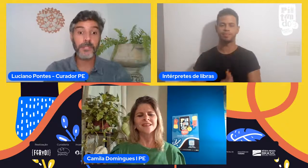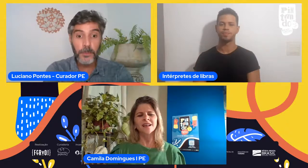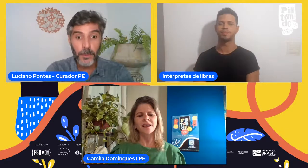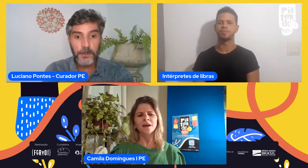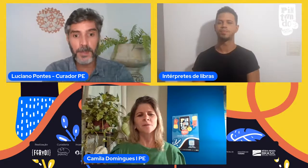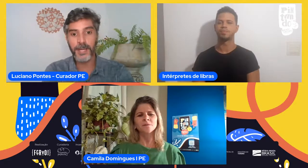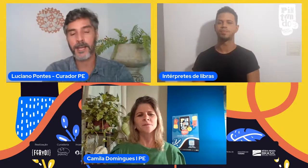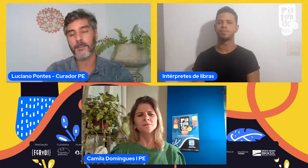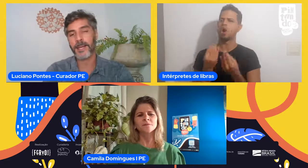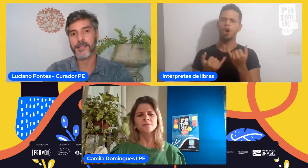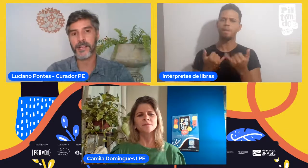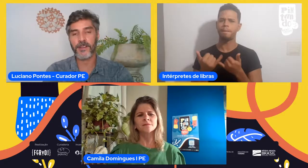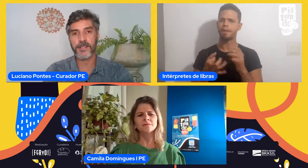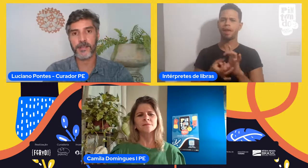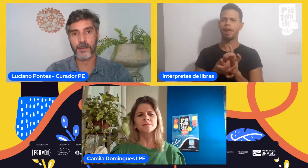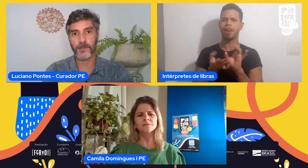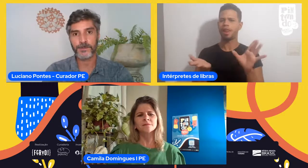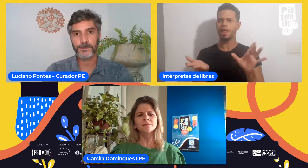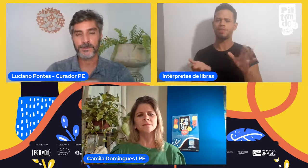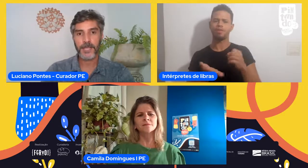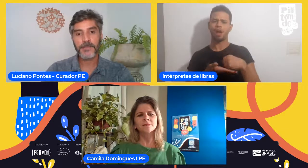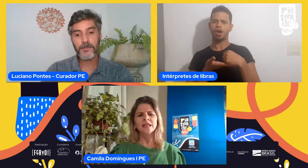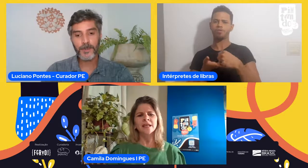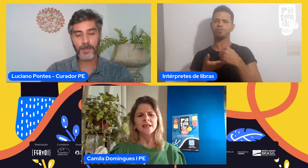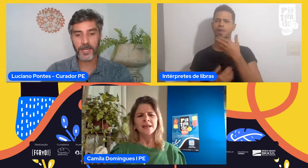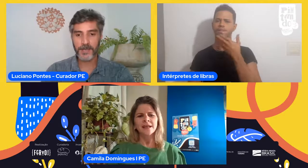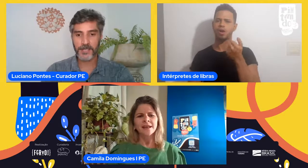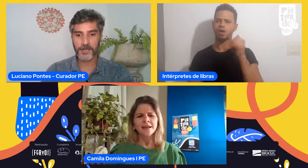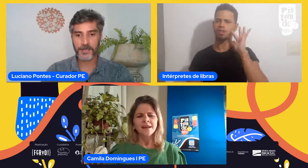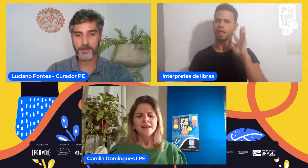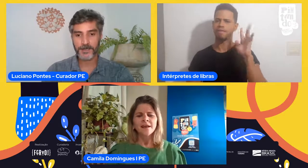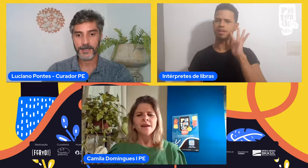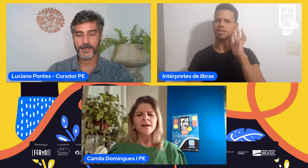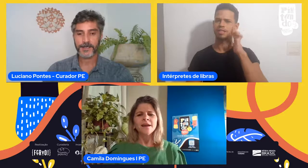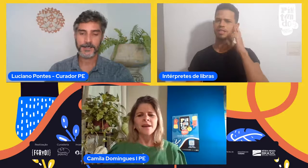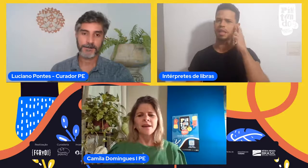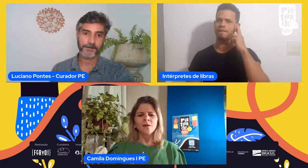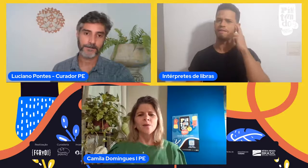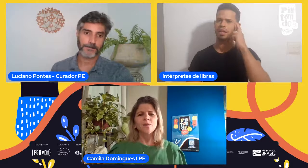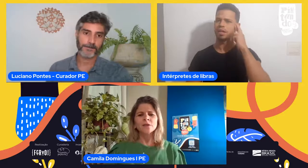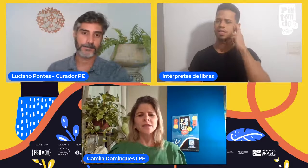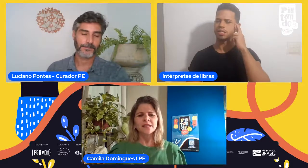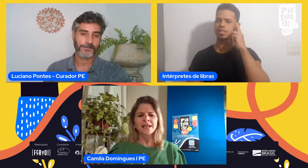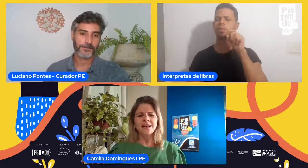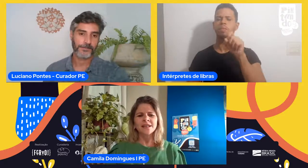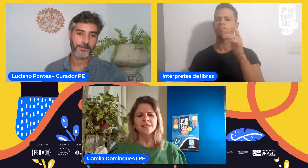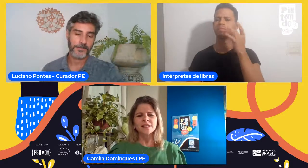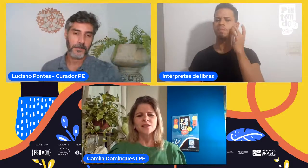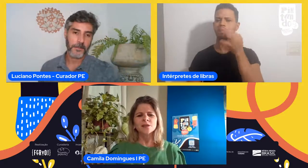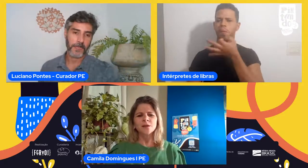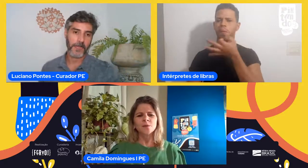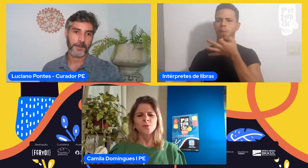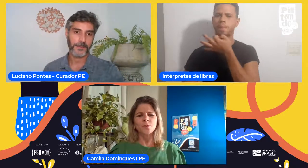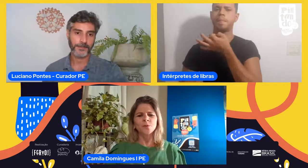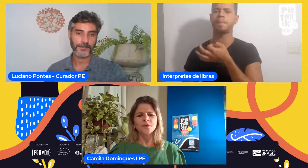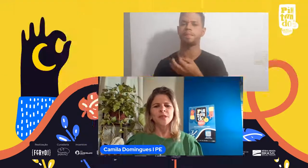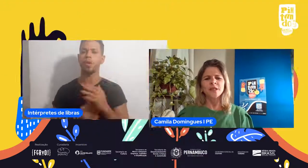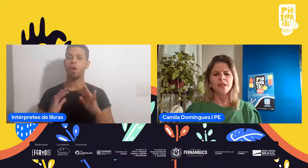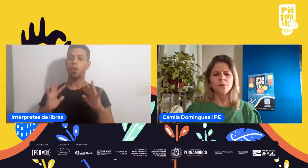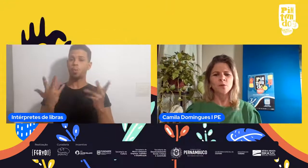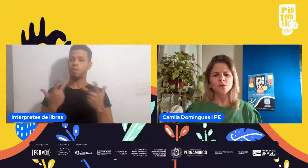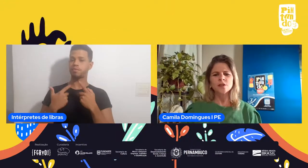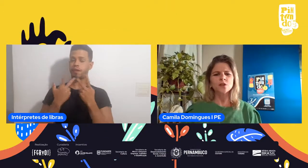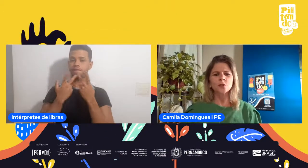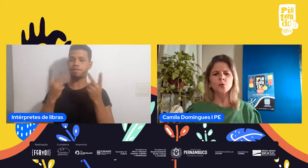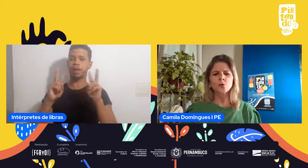livre contribui para essa reflexão? O que é que você pode falar para a gente? Como você traz a questão